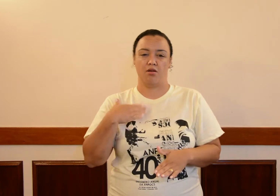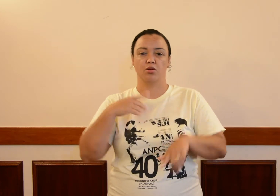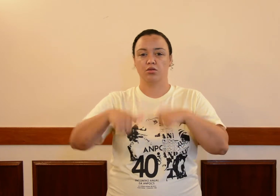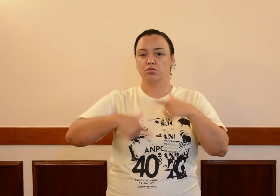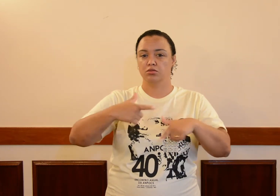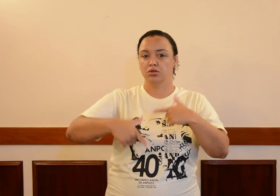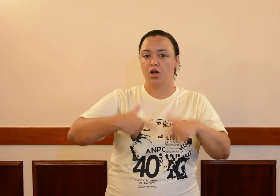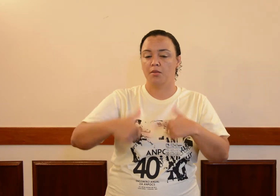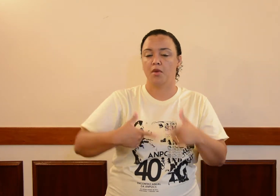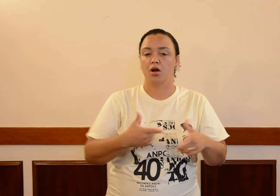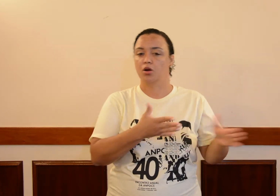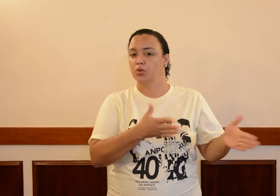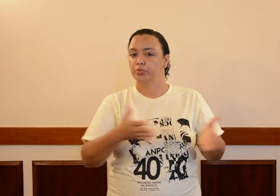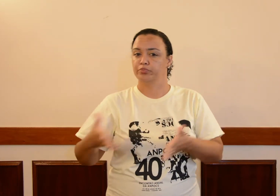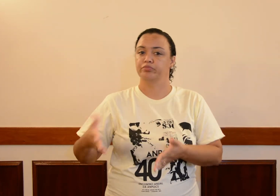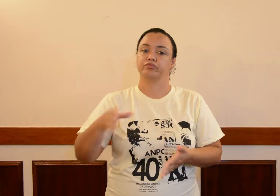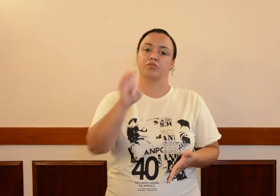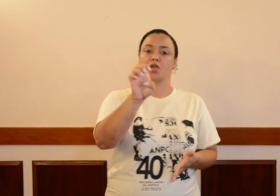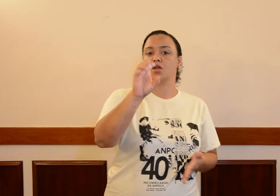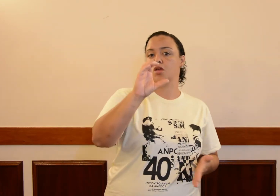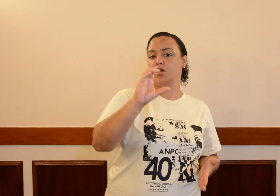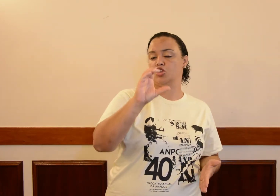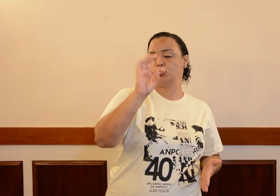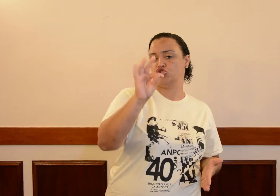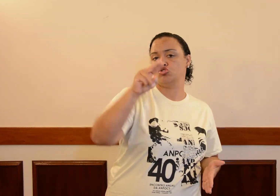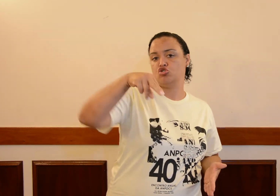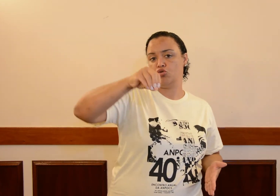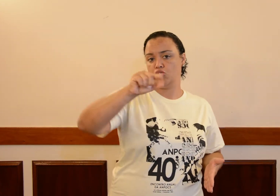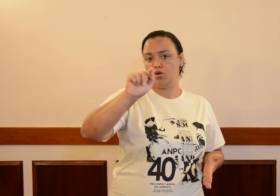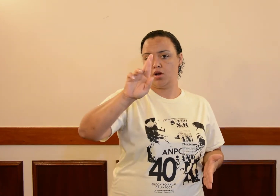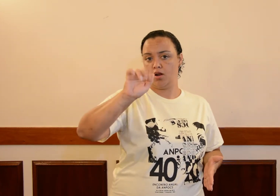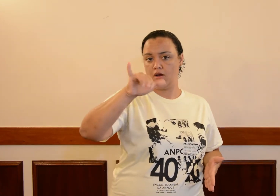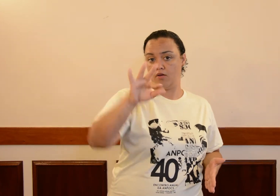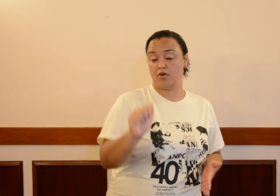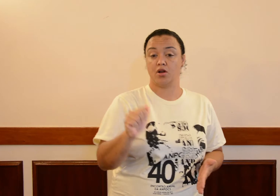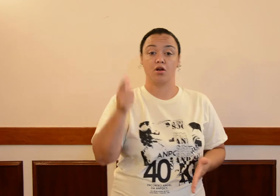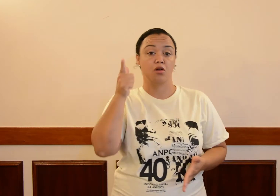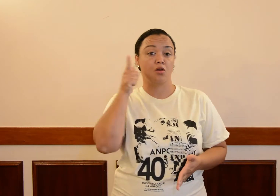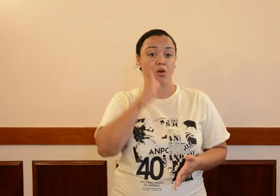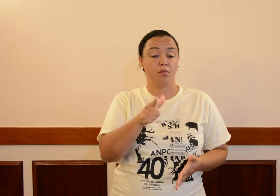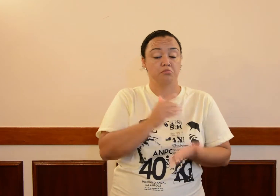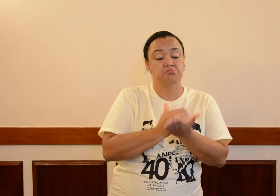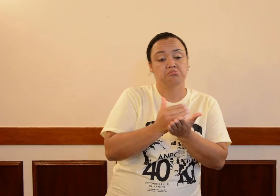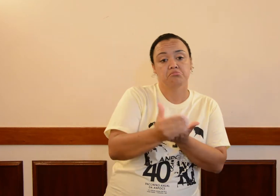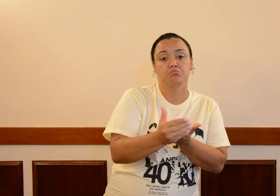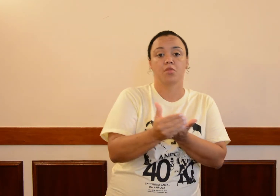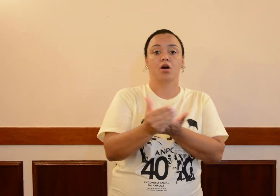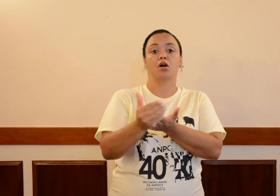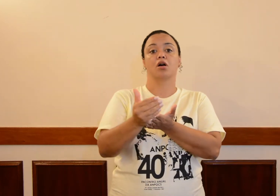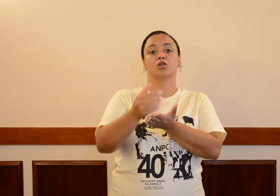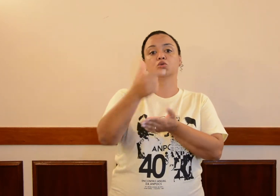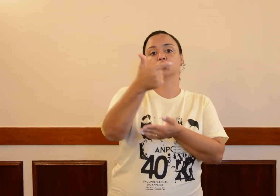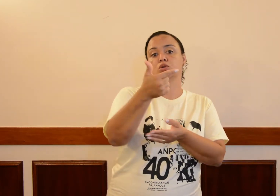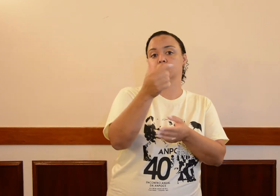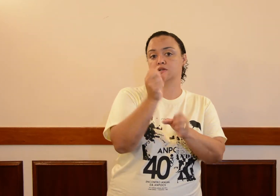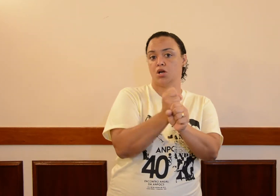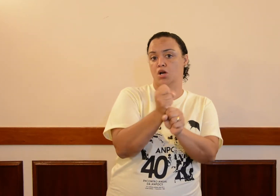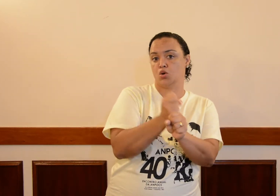minha trajetória etnográfica direcionou-se para o acompanhamento, por 2 anos e meio, da trajetória das experiências de inclusão de